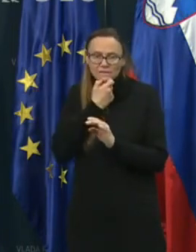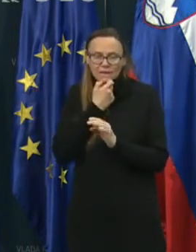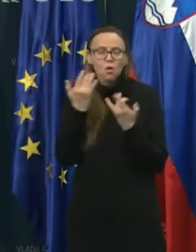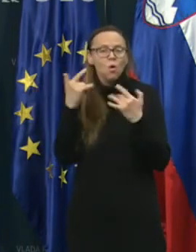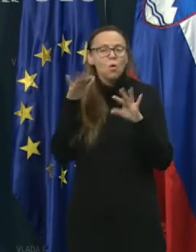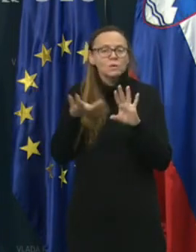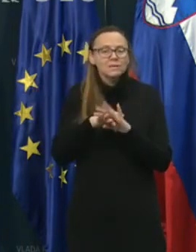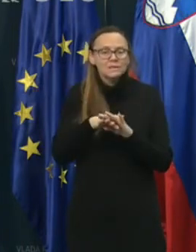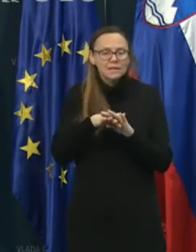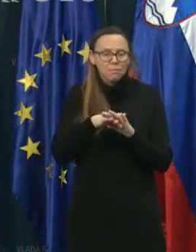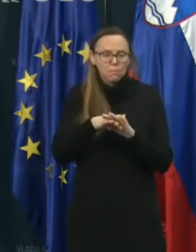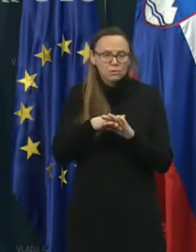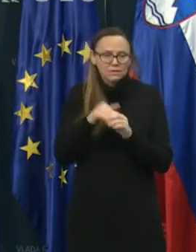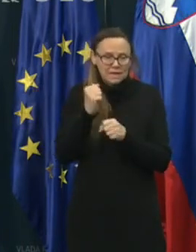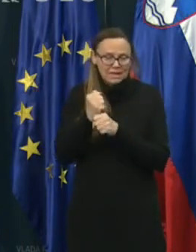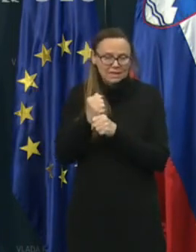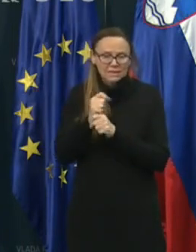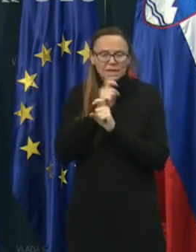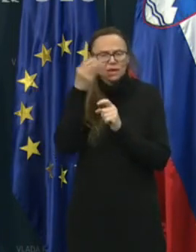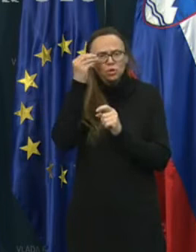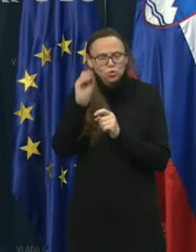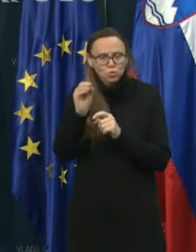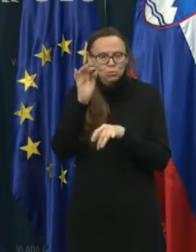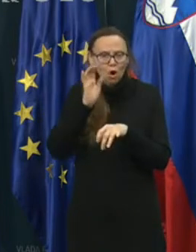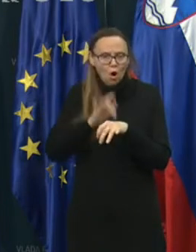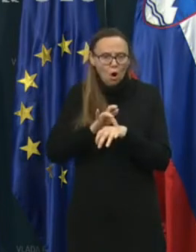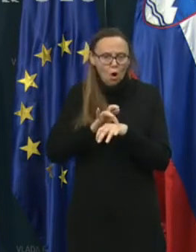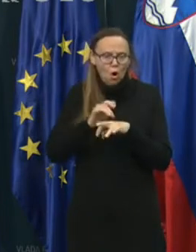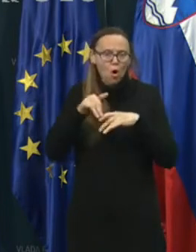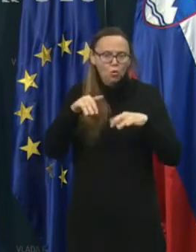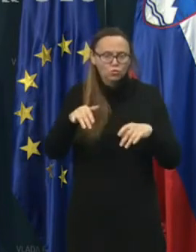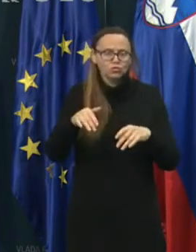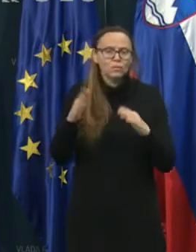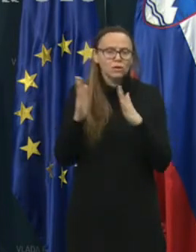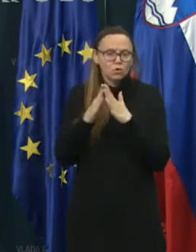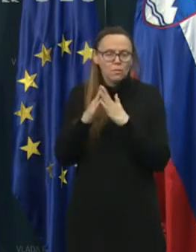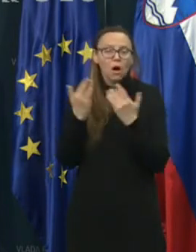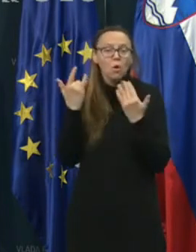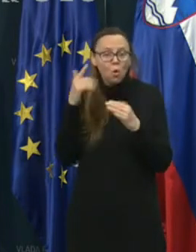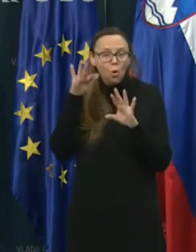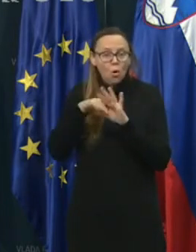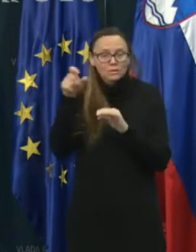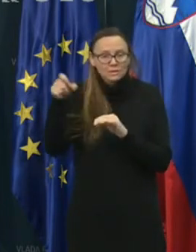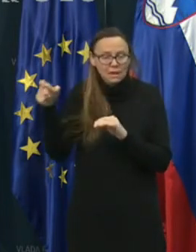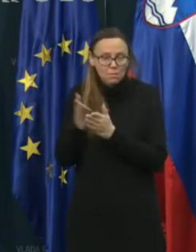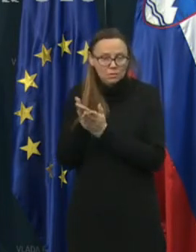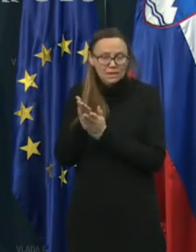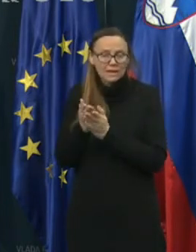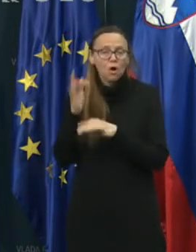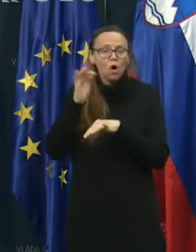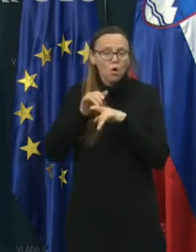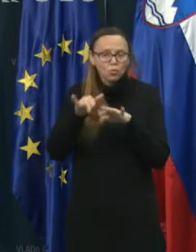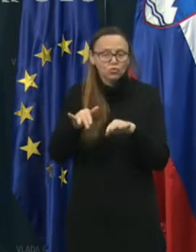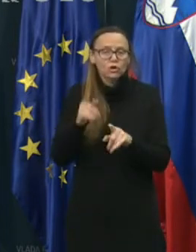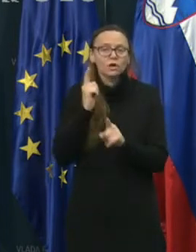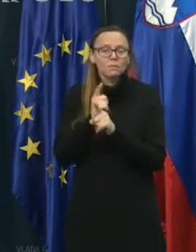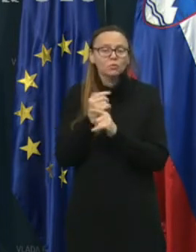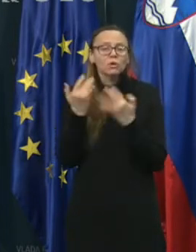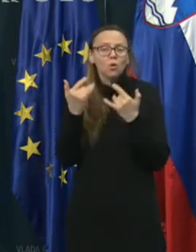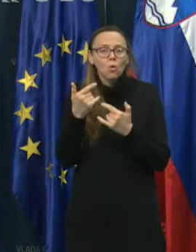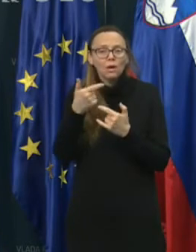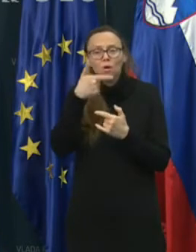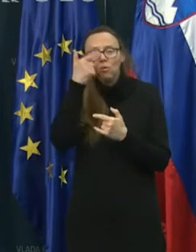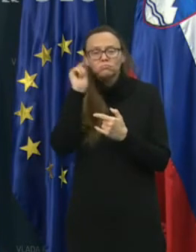je zaradi suma na okužbe doma, koliko zaposlenih je okuženih in ravno tako, koliko stanovalcev je